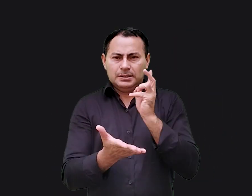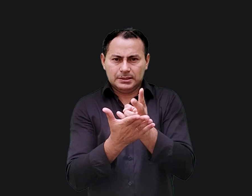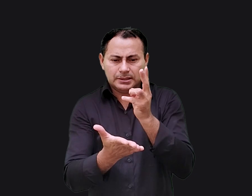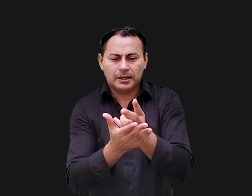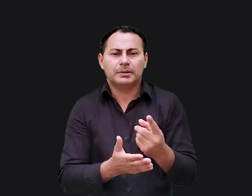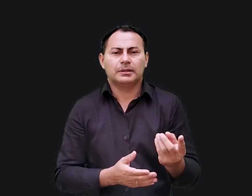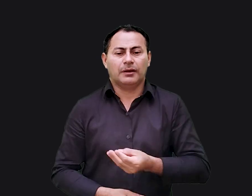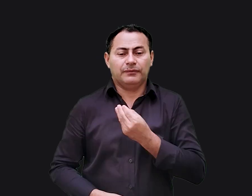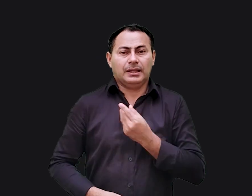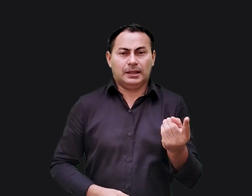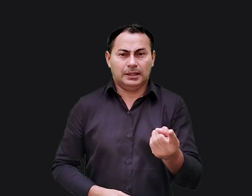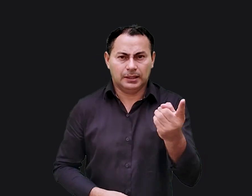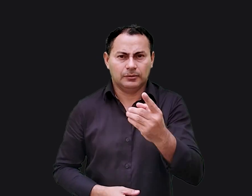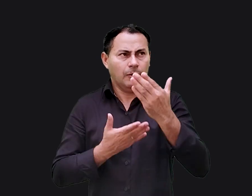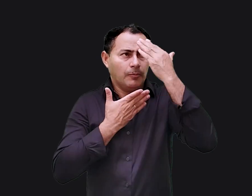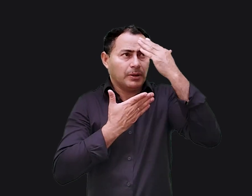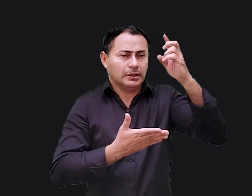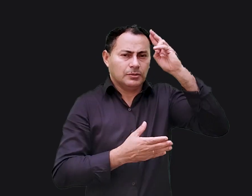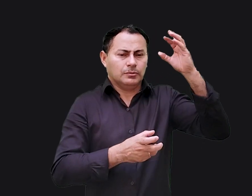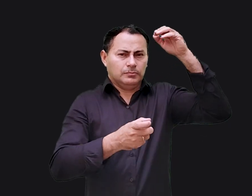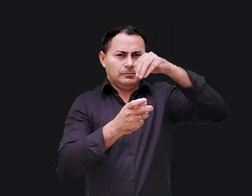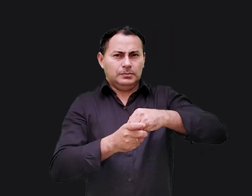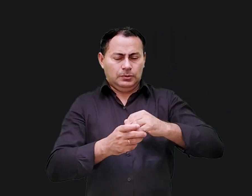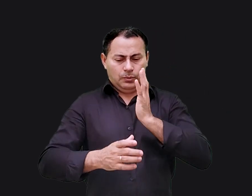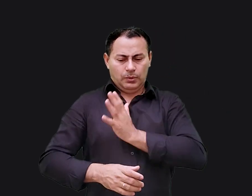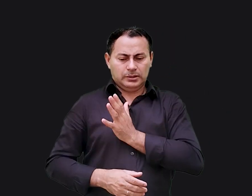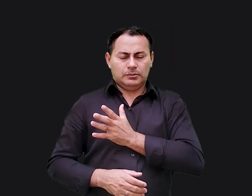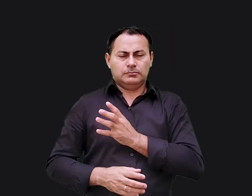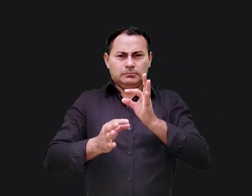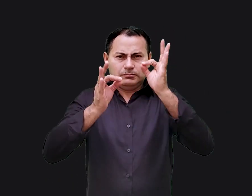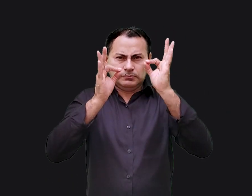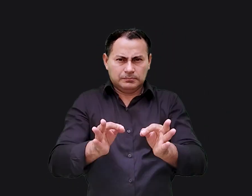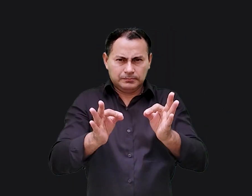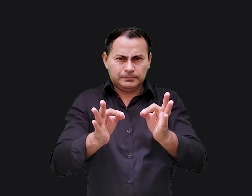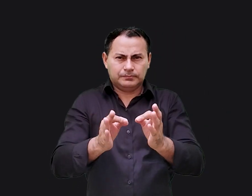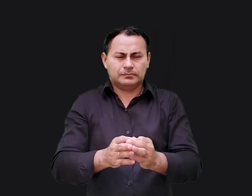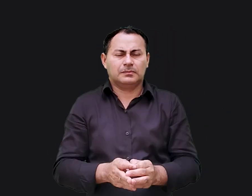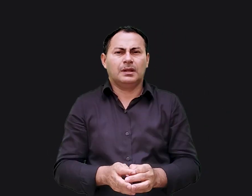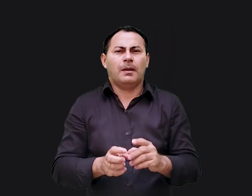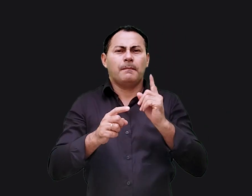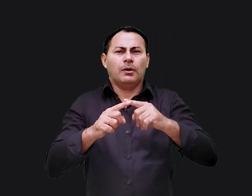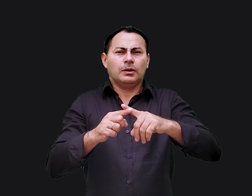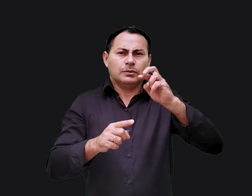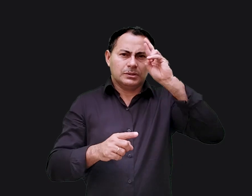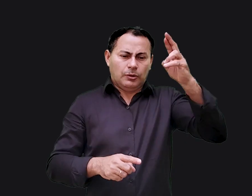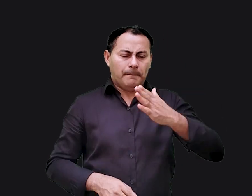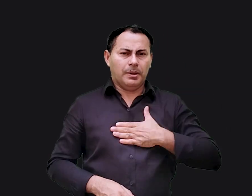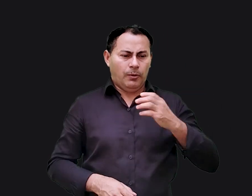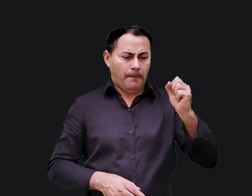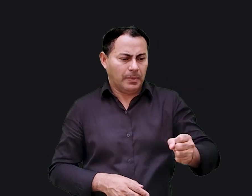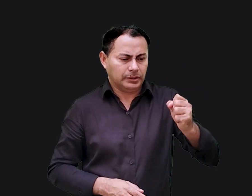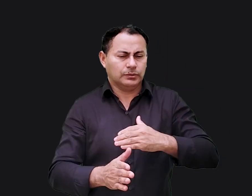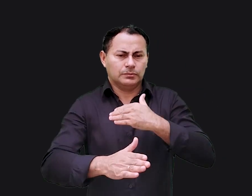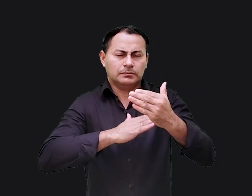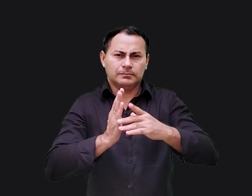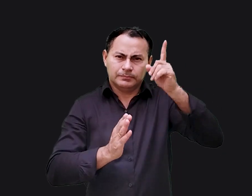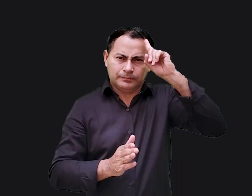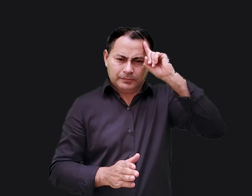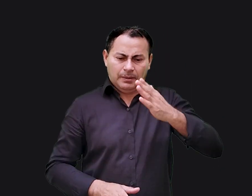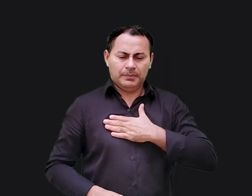para sempre na eternidade. Obrigado por colocar no meu coração a convicção de, porque o Senhor é o meu pastor, todos os dias da minha